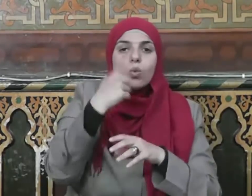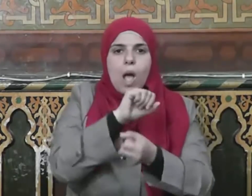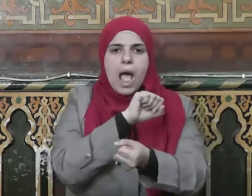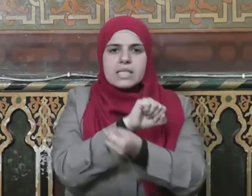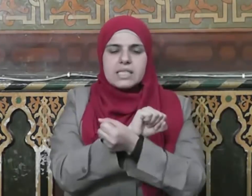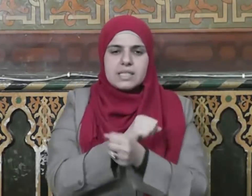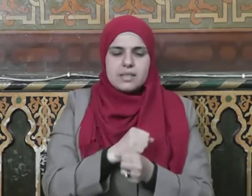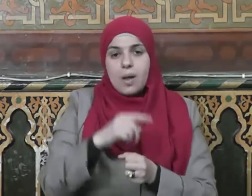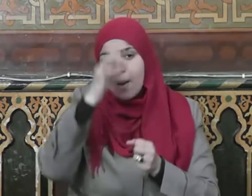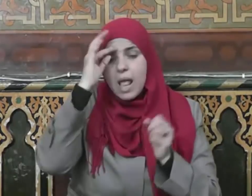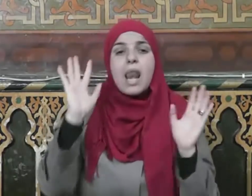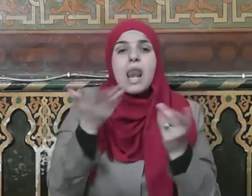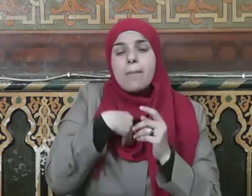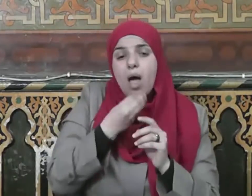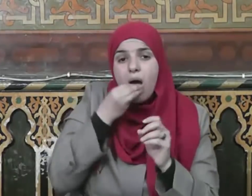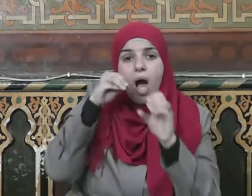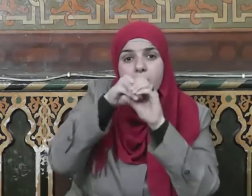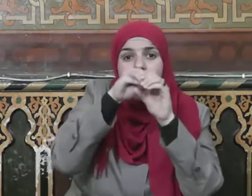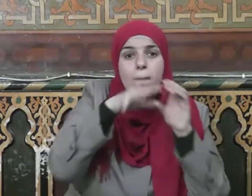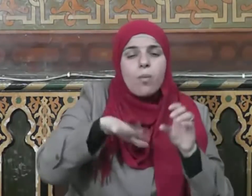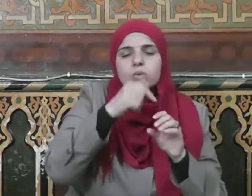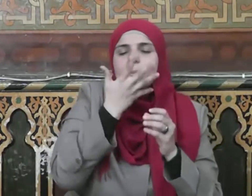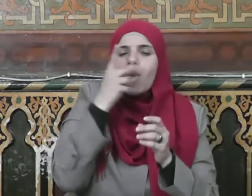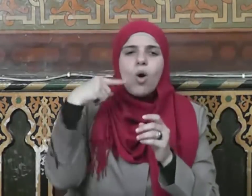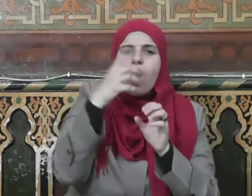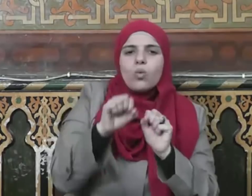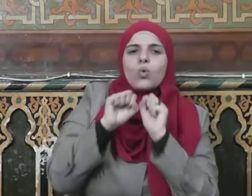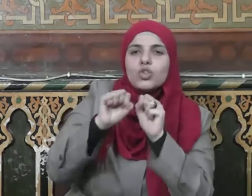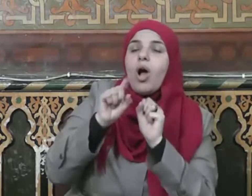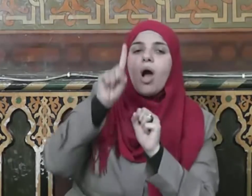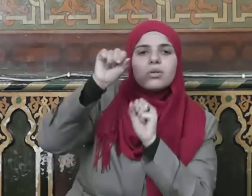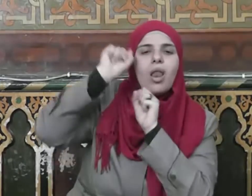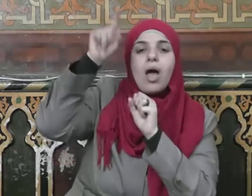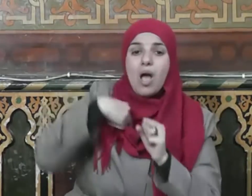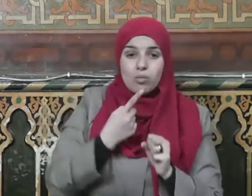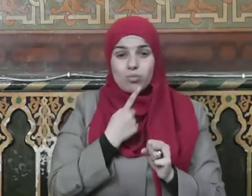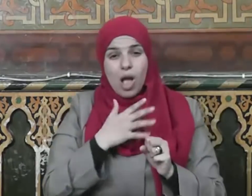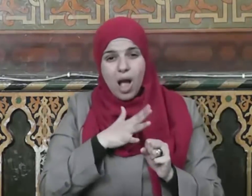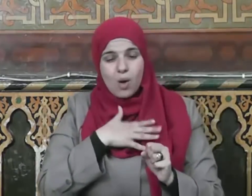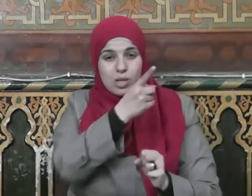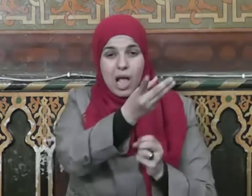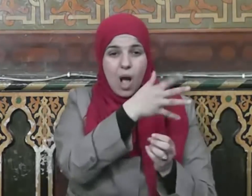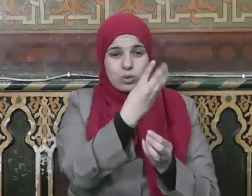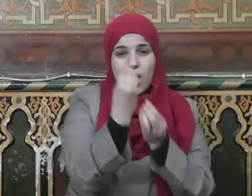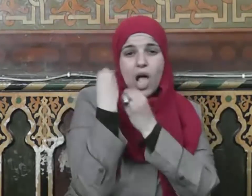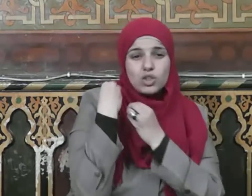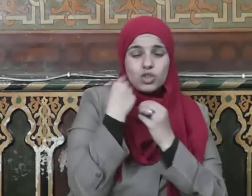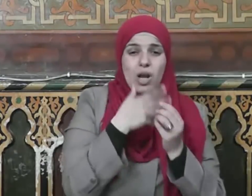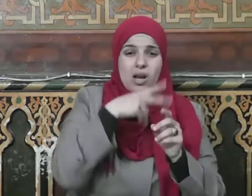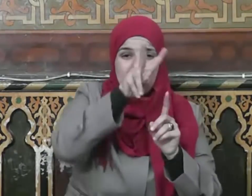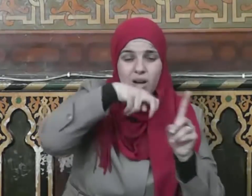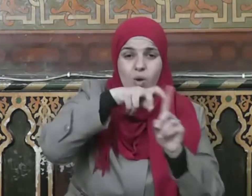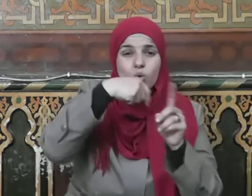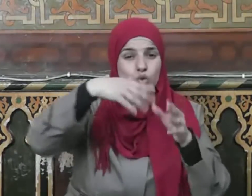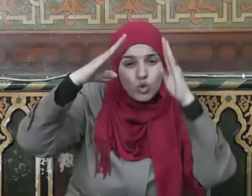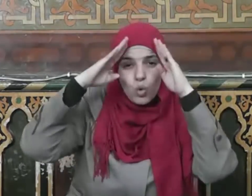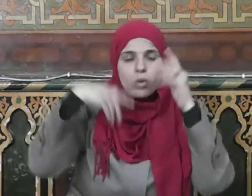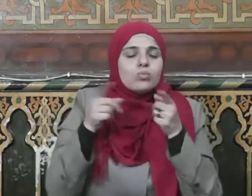إنما نطعمكم لوجه الله لا نريد منكم جزاء ولا شكورا،